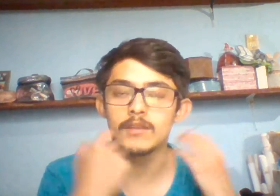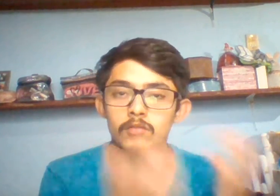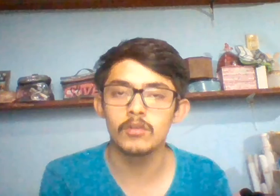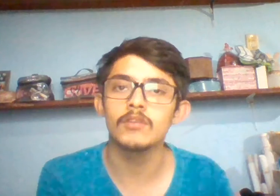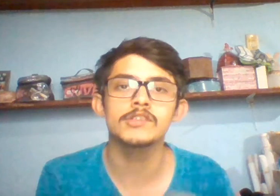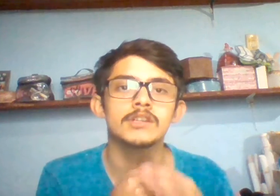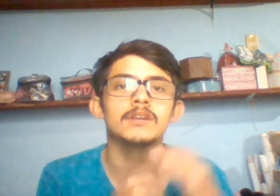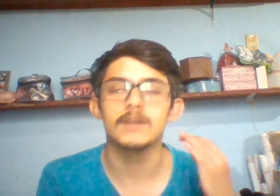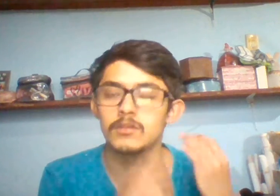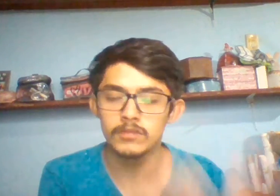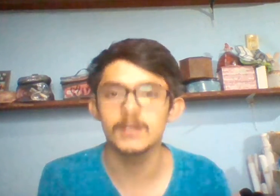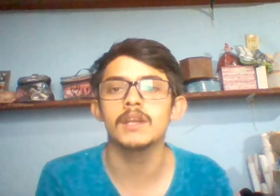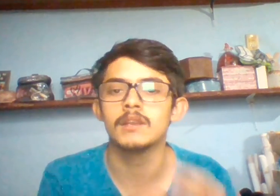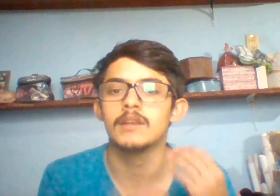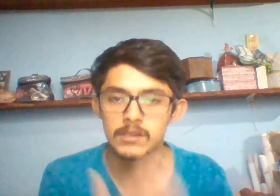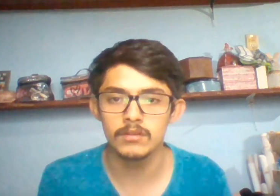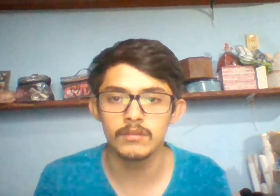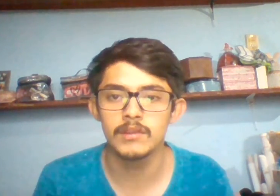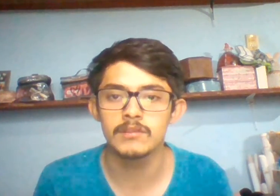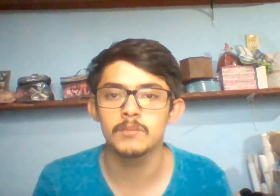un coche, en un tren y en todos esos tipos